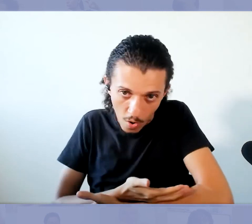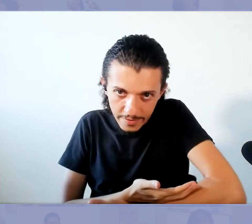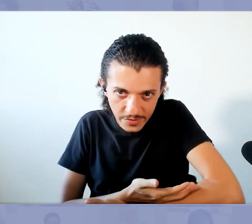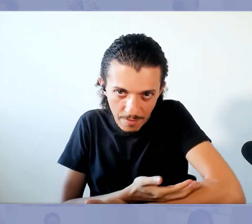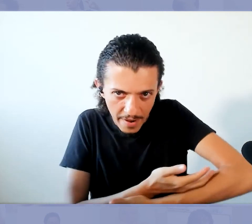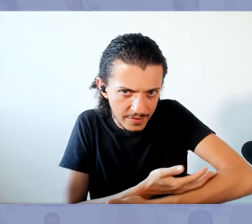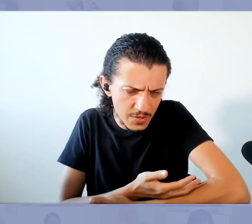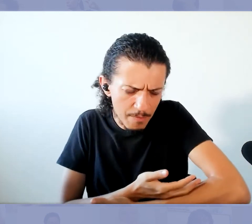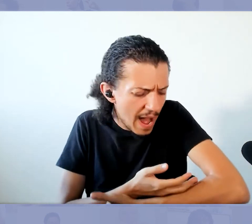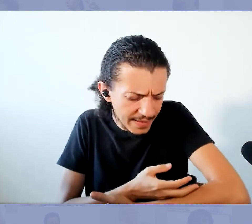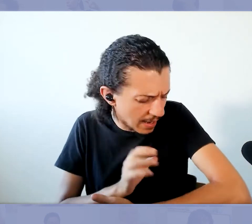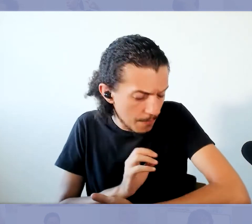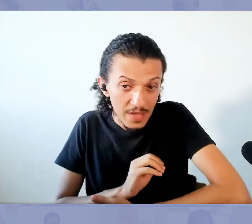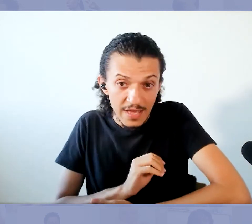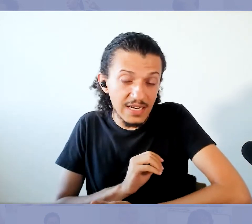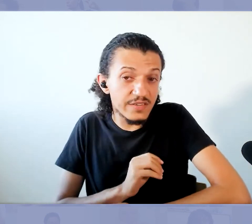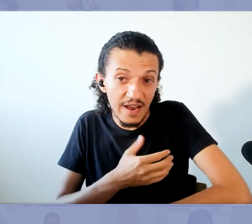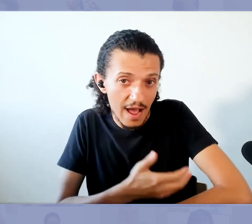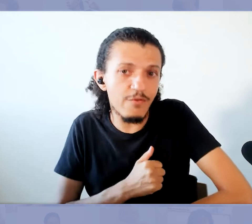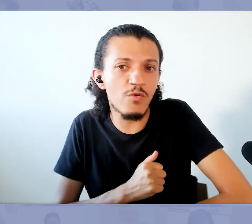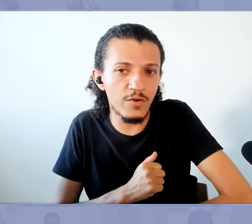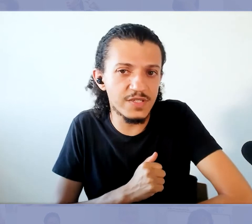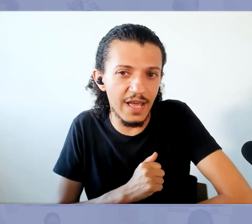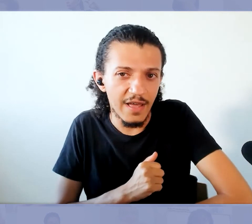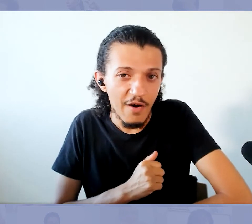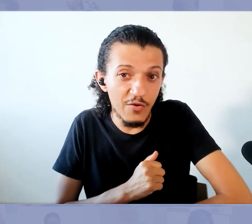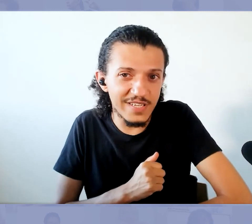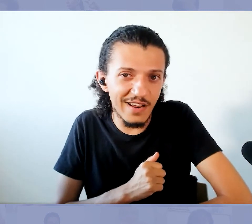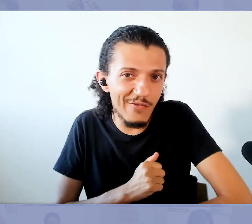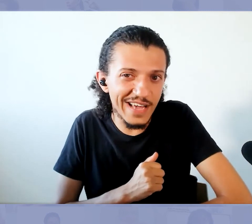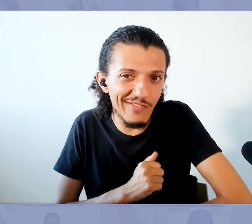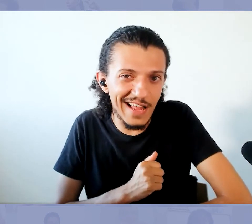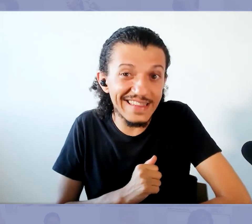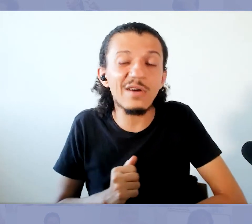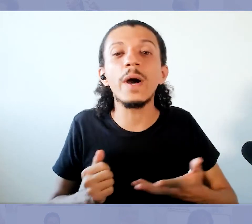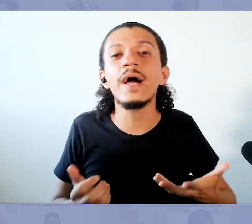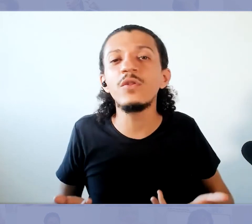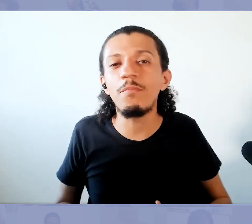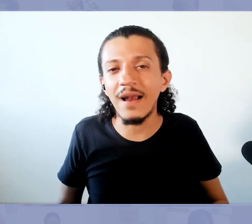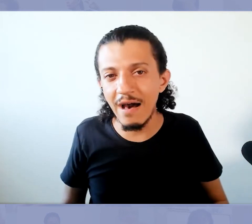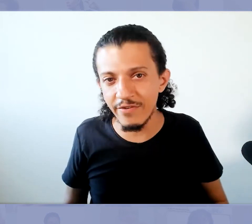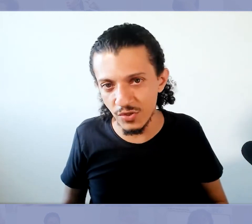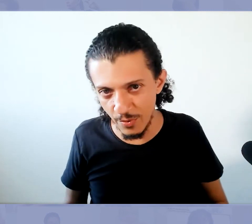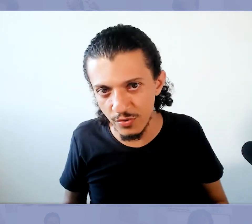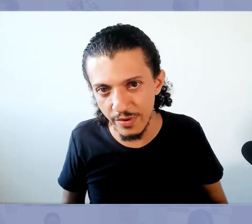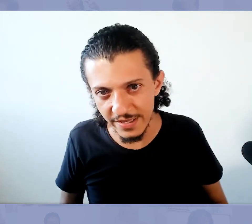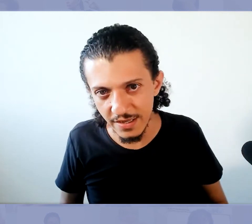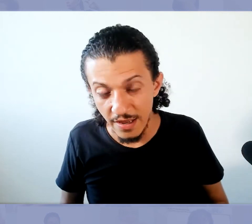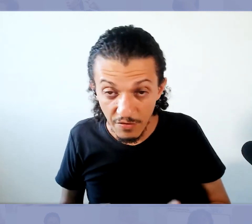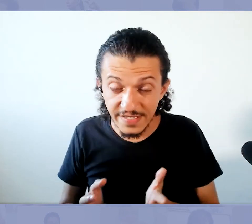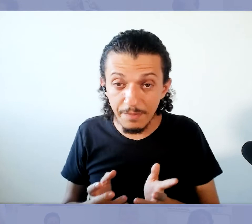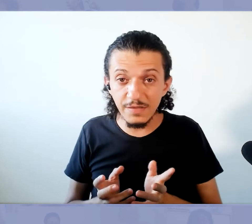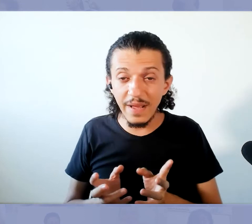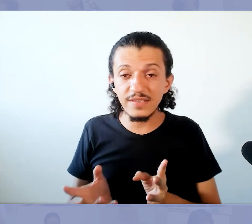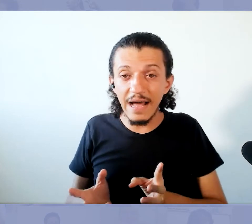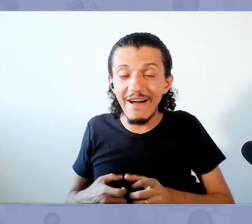lá no colo da sua mãe, do seu pai e tal, e eles falavam com você, você não ficava lá decorando palavras do português.